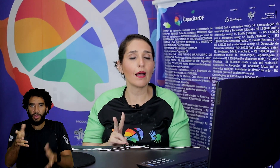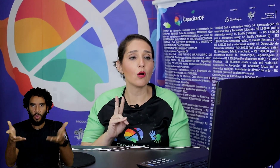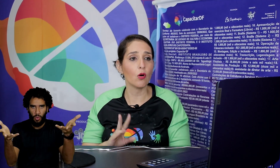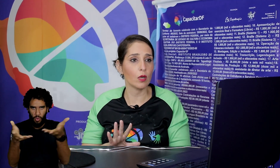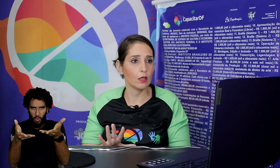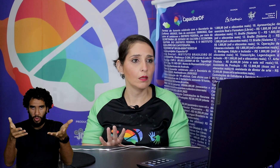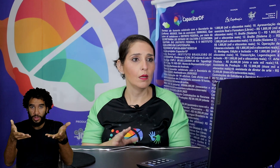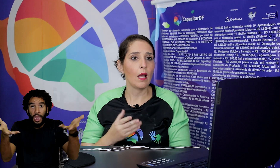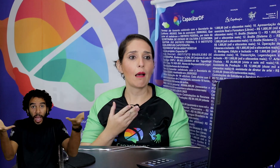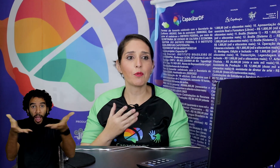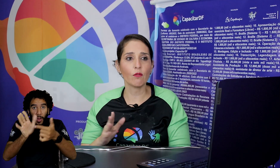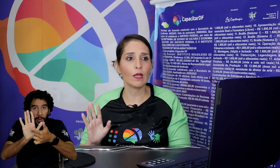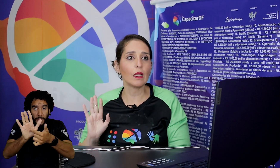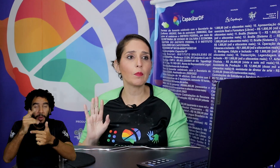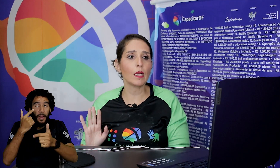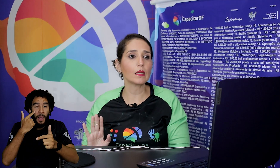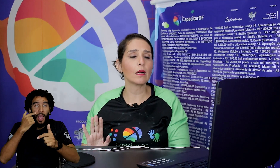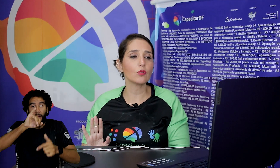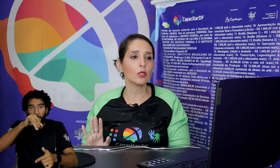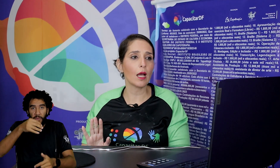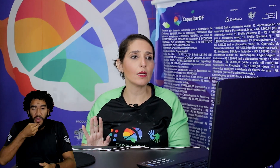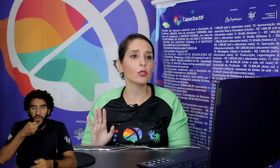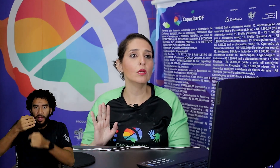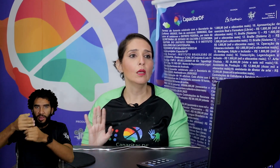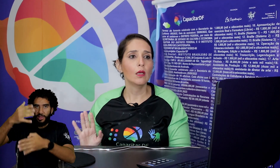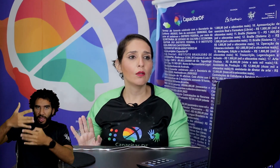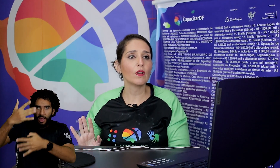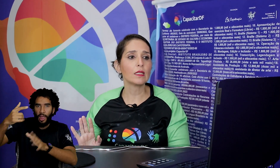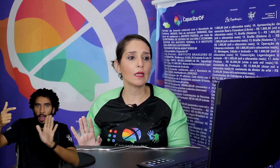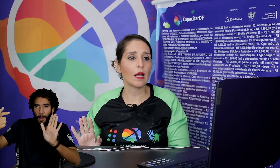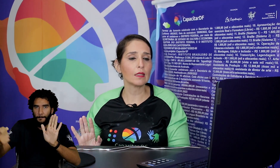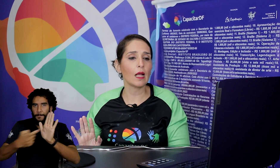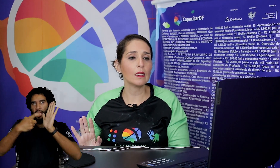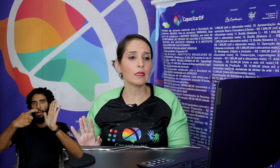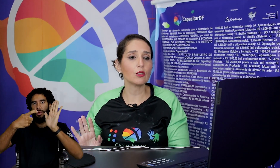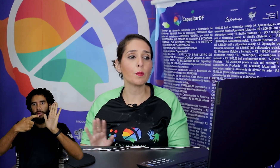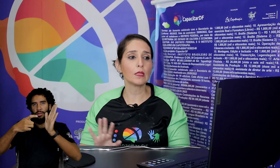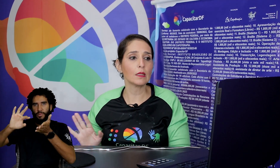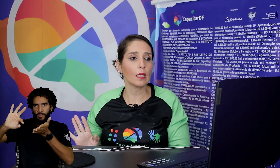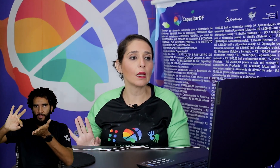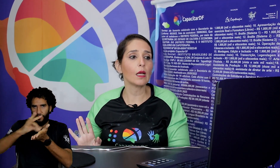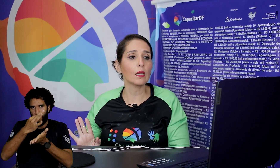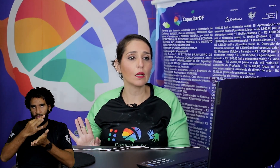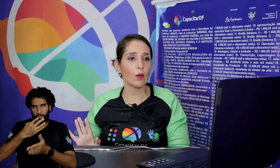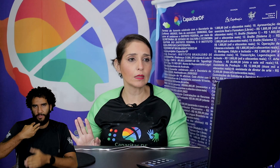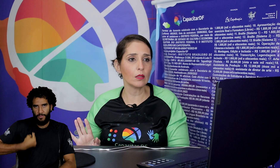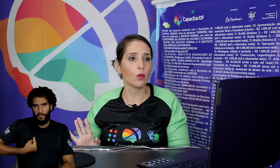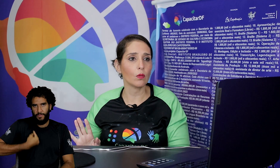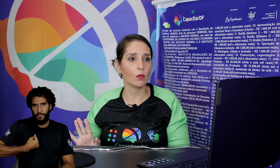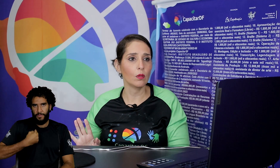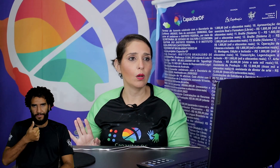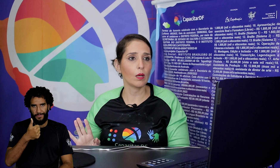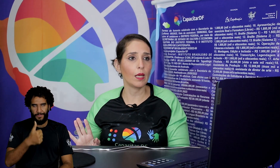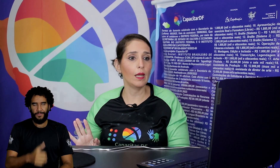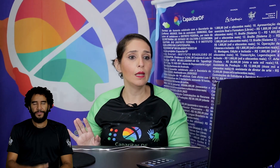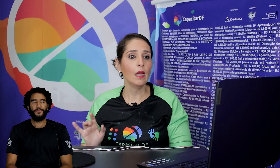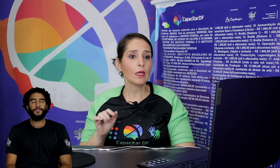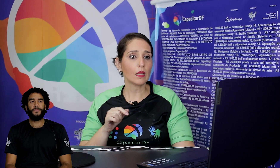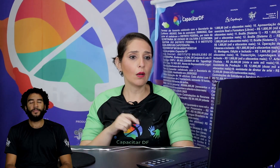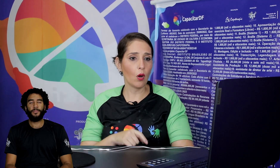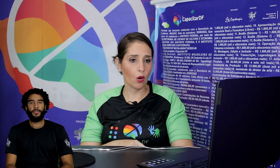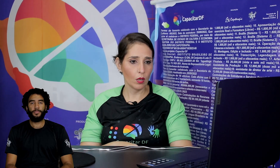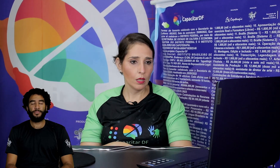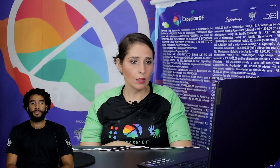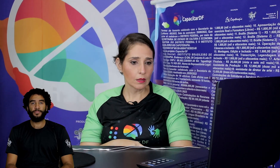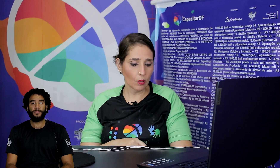já é agora. Aproveitem para entrar no chat e assinar a lista de presença quem ainda não assinou, ok?